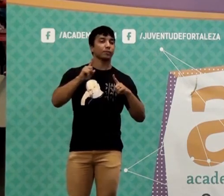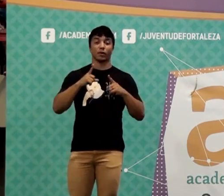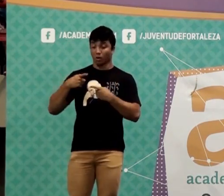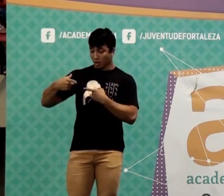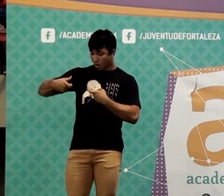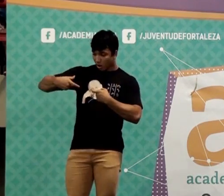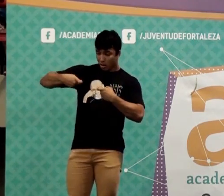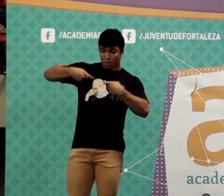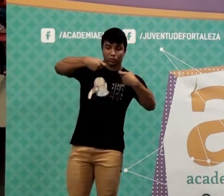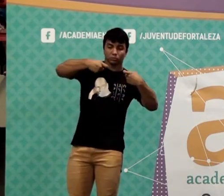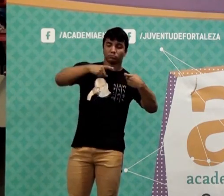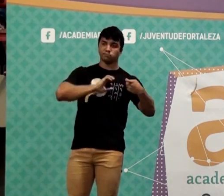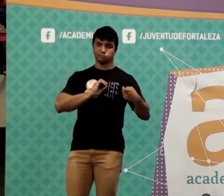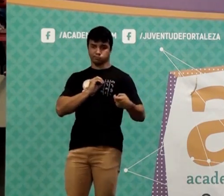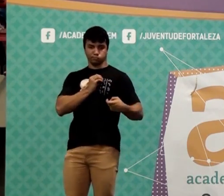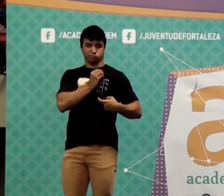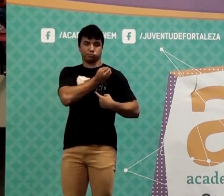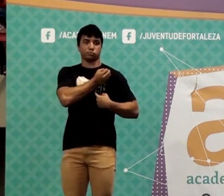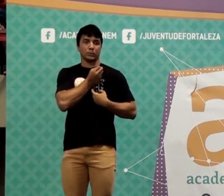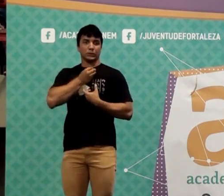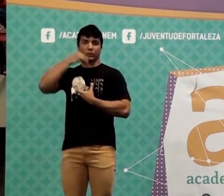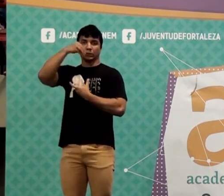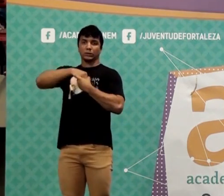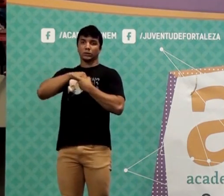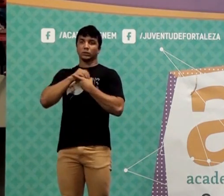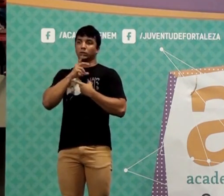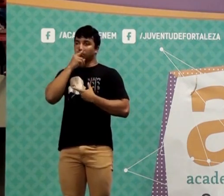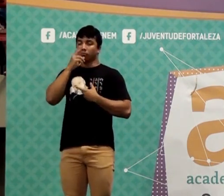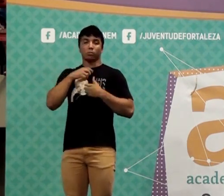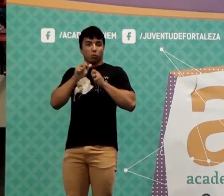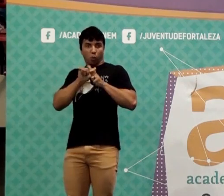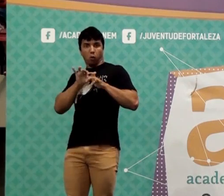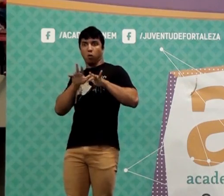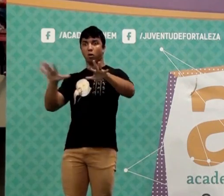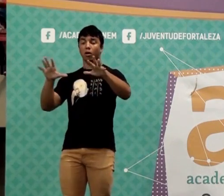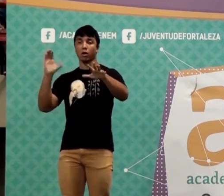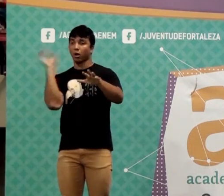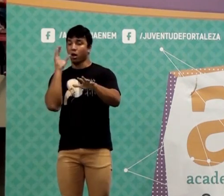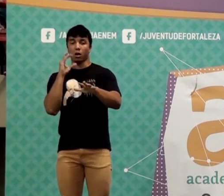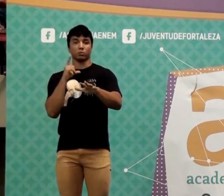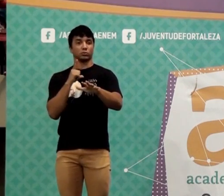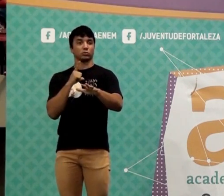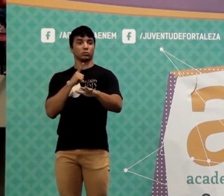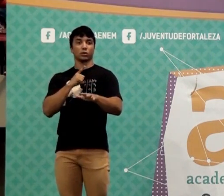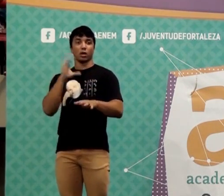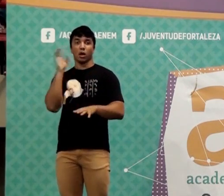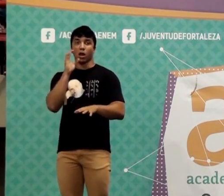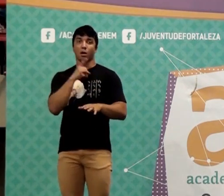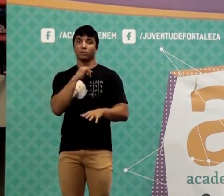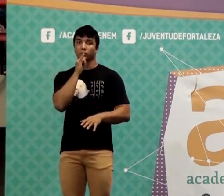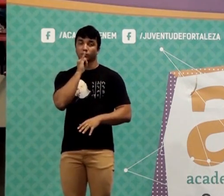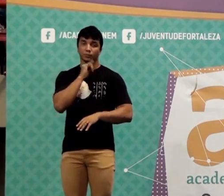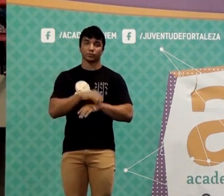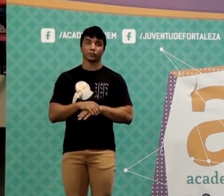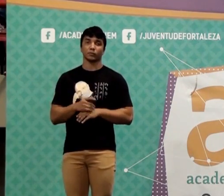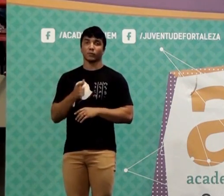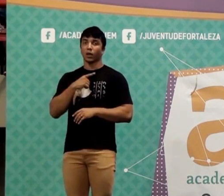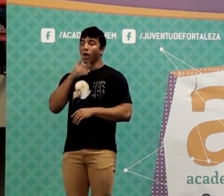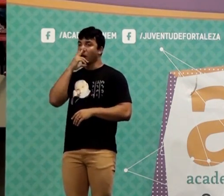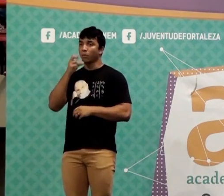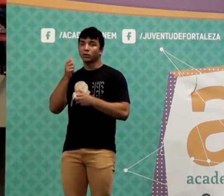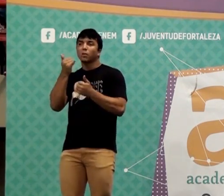Terra Santa, e derrotasse os árabes, ia ganhar o perdão dos pecados. Se você fosse até o